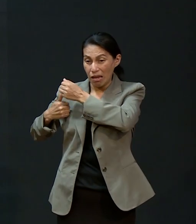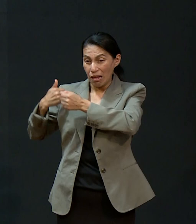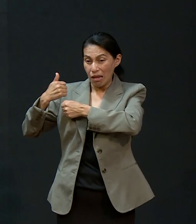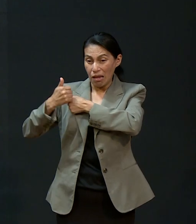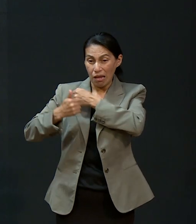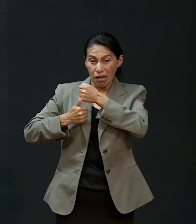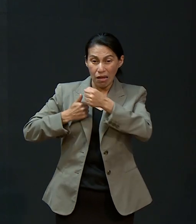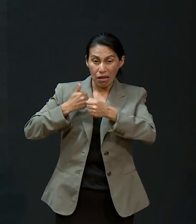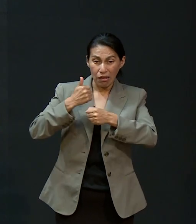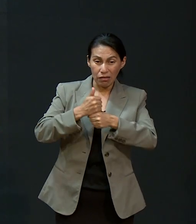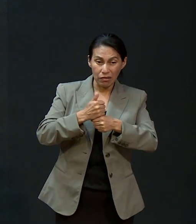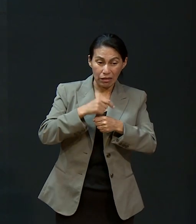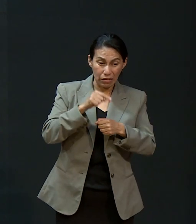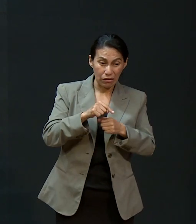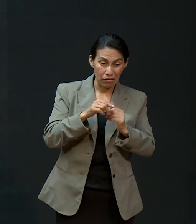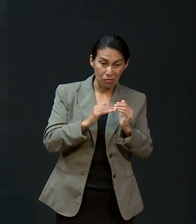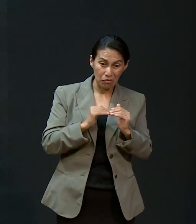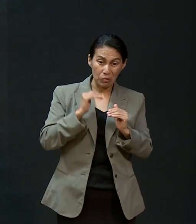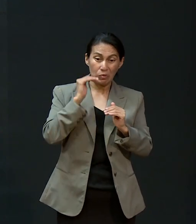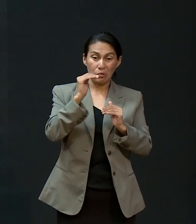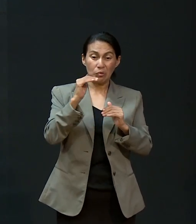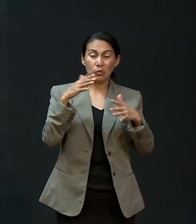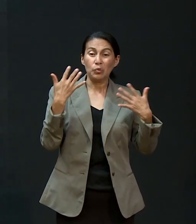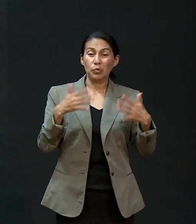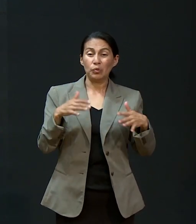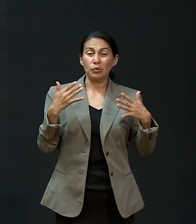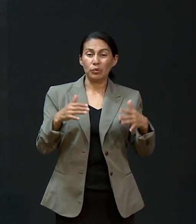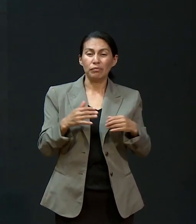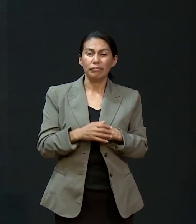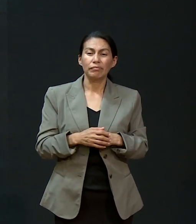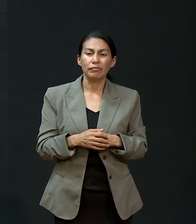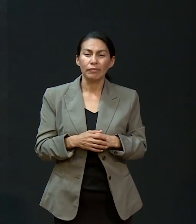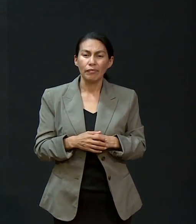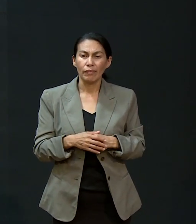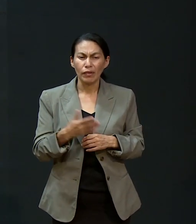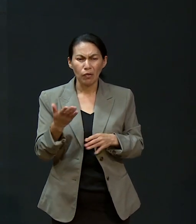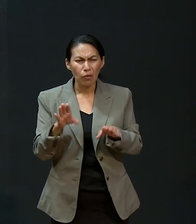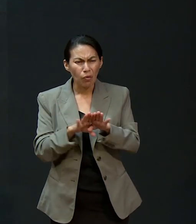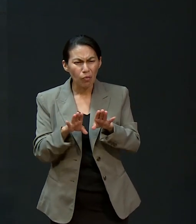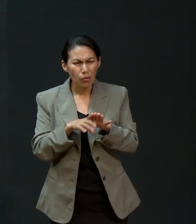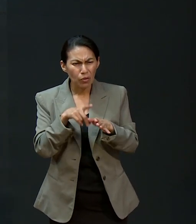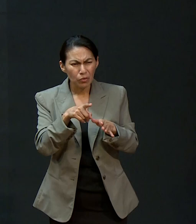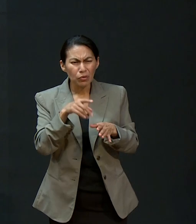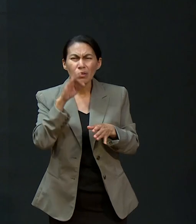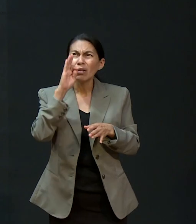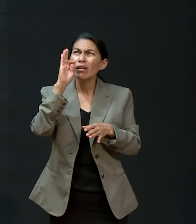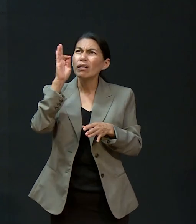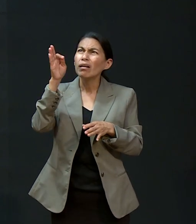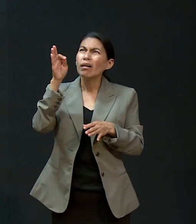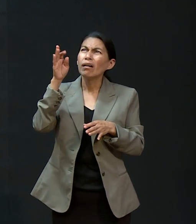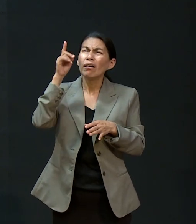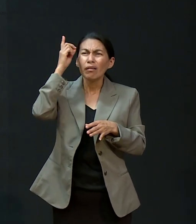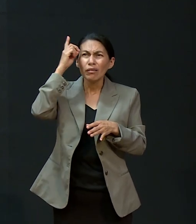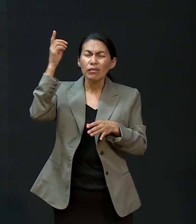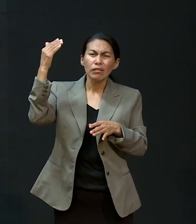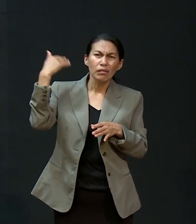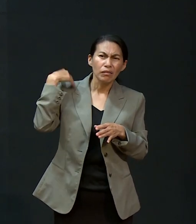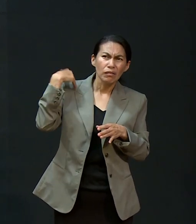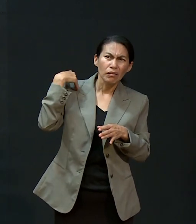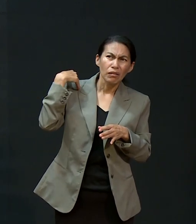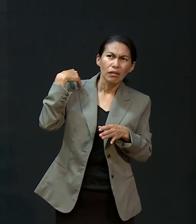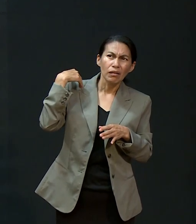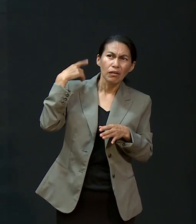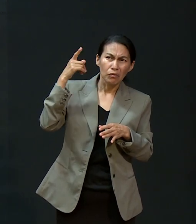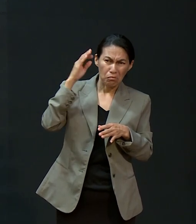estos años. O sea, por dedicarte a Dios y las propuestas que Dios te ha puesto en tu